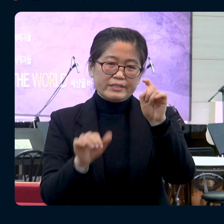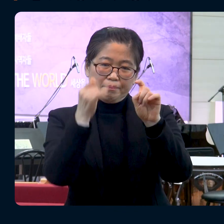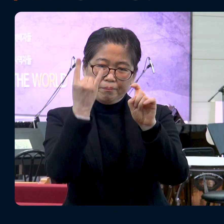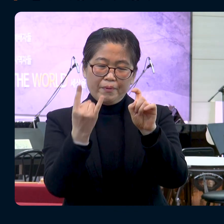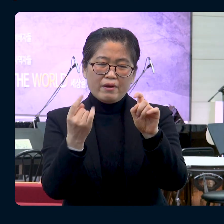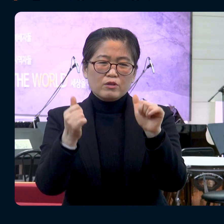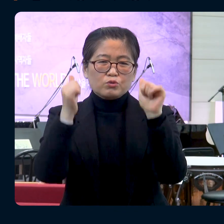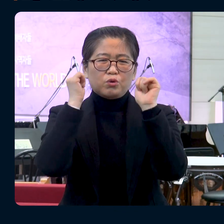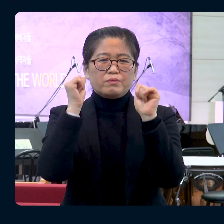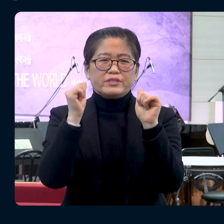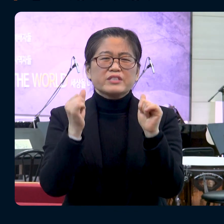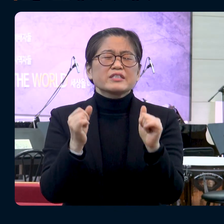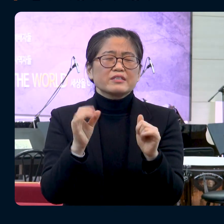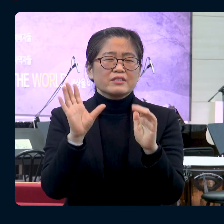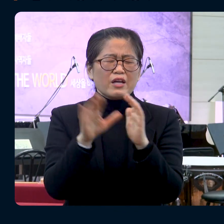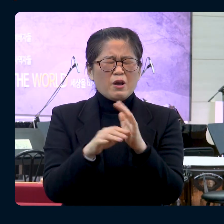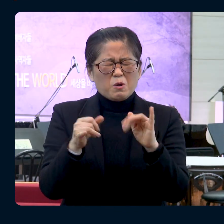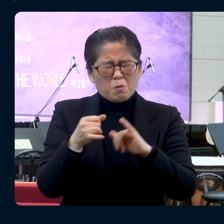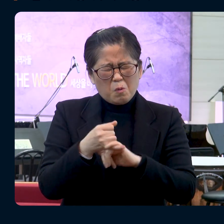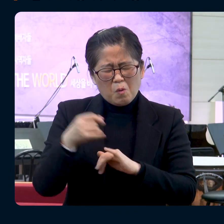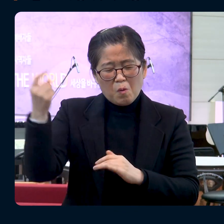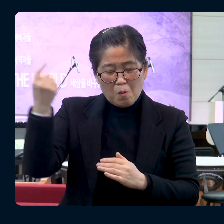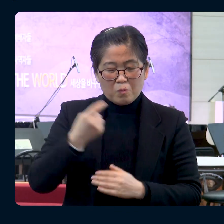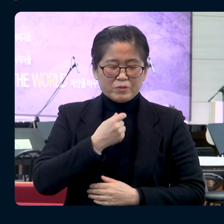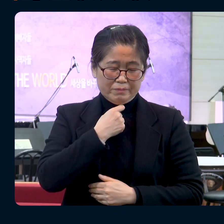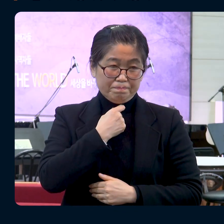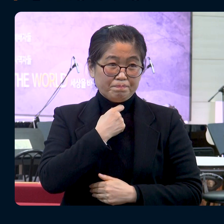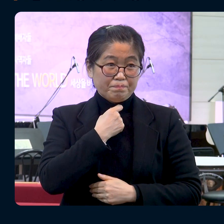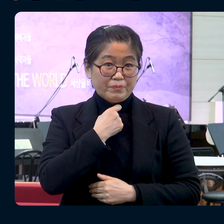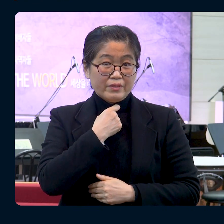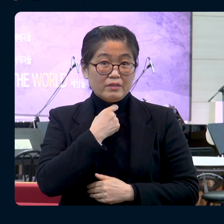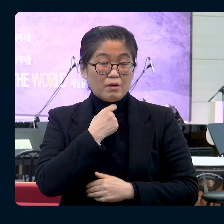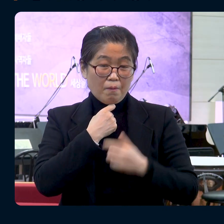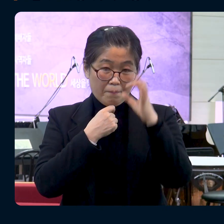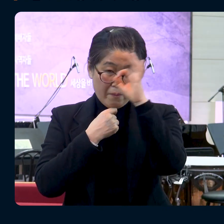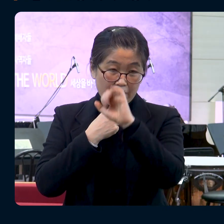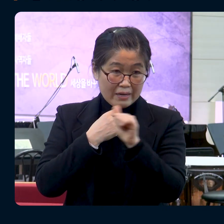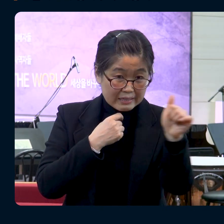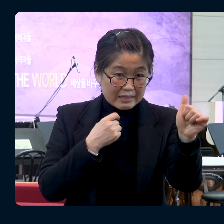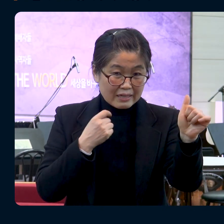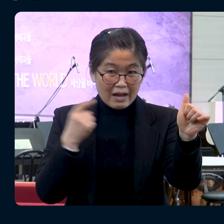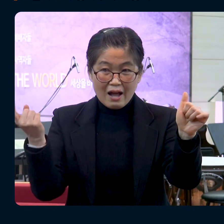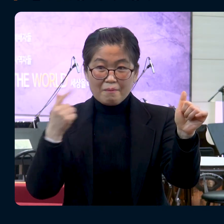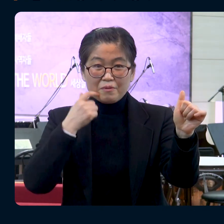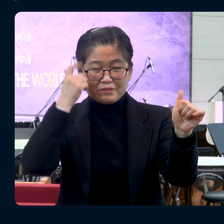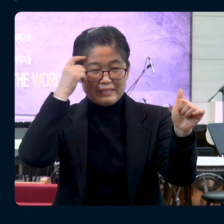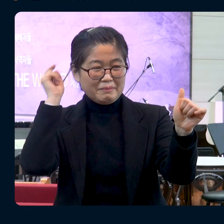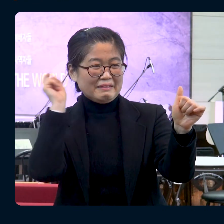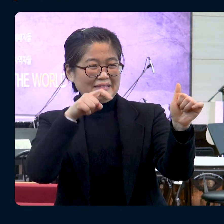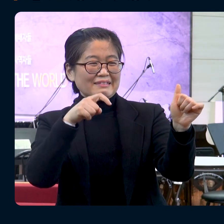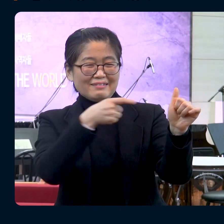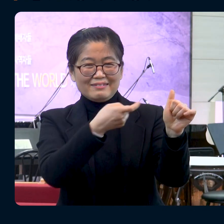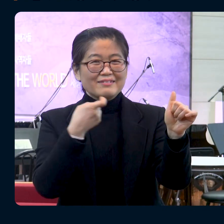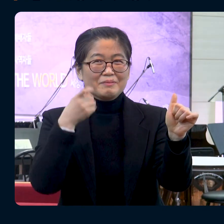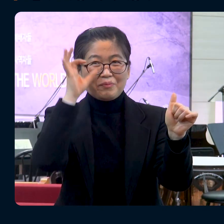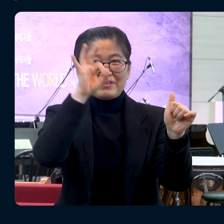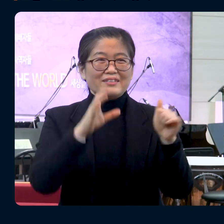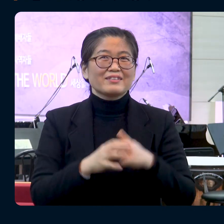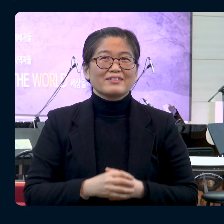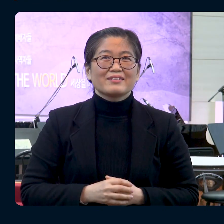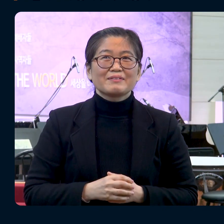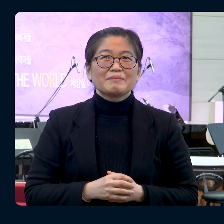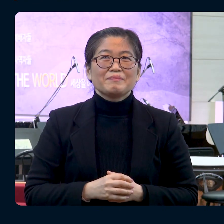그런데 이번에 10회 졸업하는 거니까 너무 귀해서 자기가 꼭 오고 싶어서 그래서 왔다가 급히 나가는데 저한테 이제